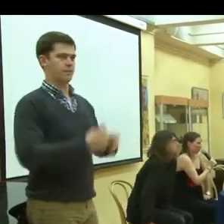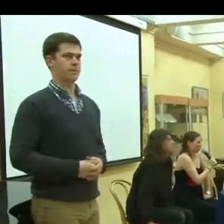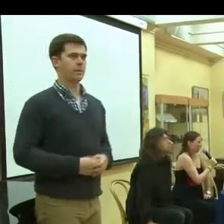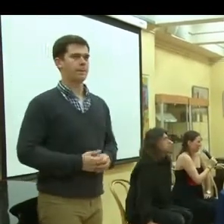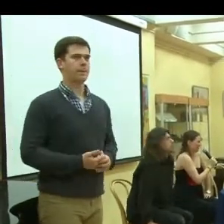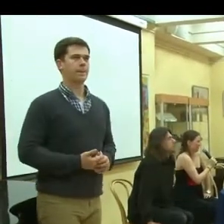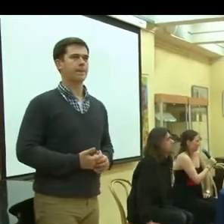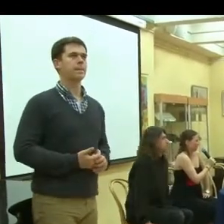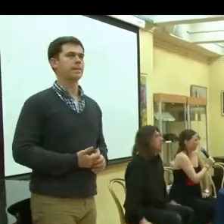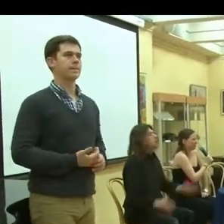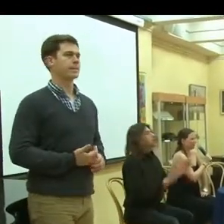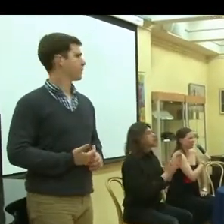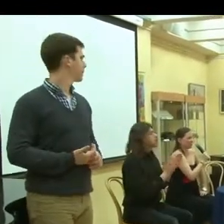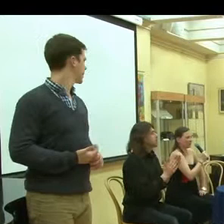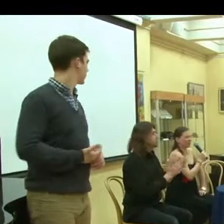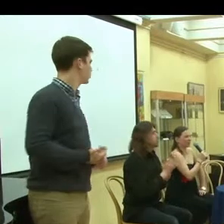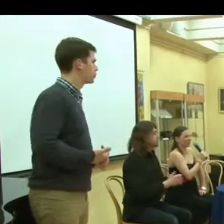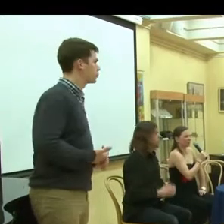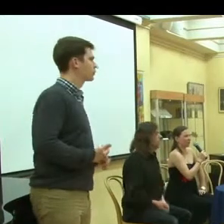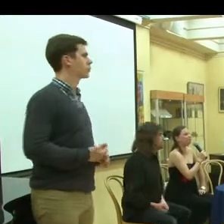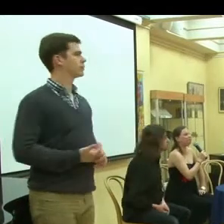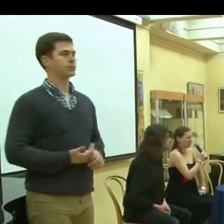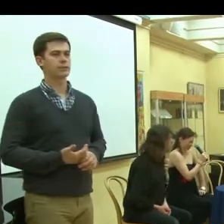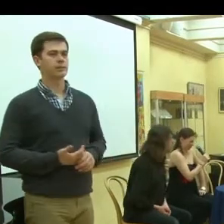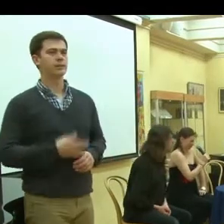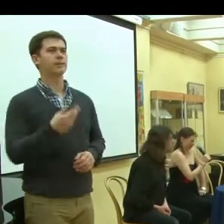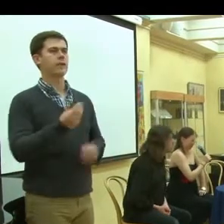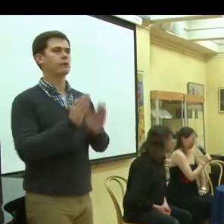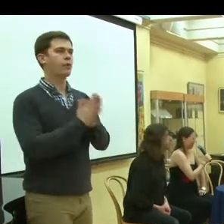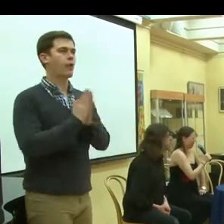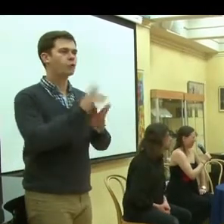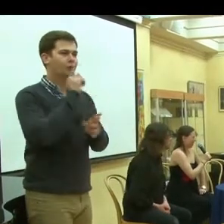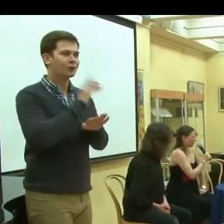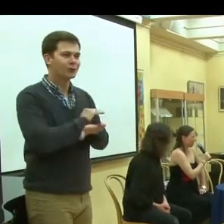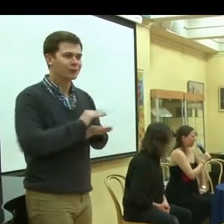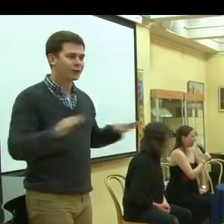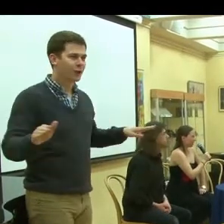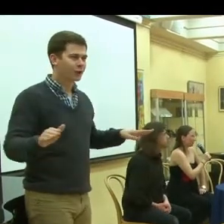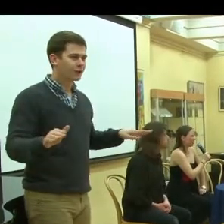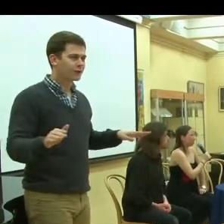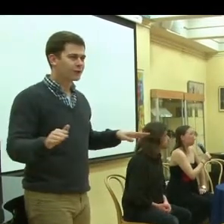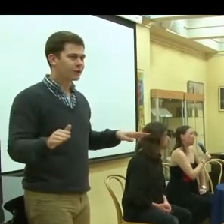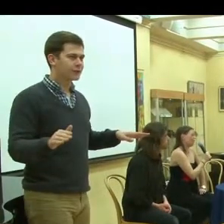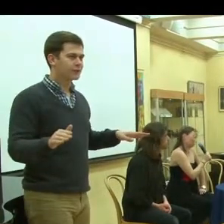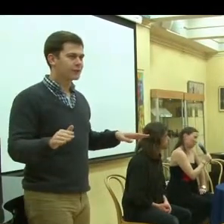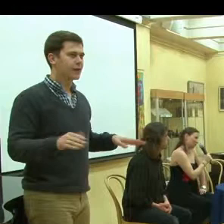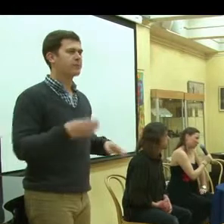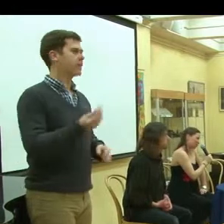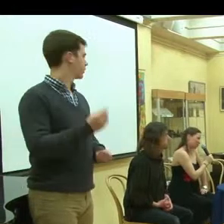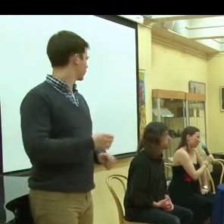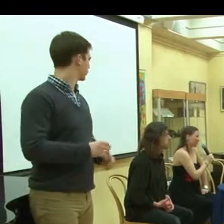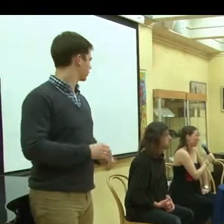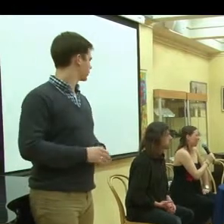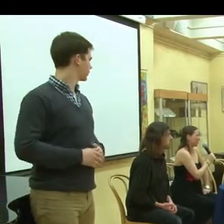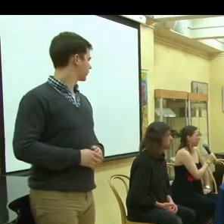ostatni przedmiot. Con mucho cuidado. Ale proszę jeszcze posłuchajcie, co Sylwia ma do powiedzenia. Ostatni przedmiot, tylko z nim bardzo